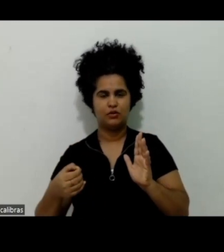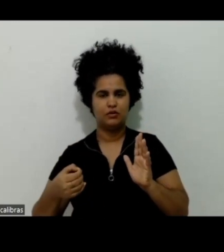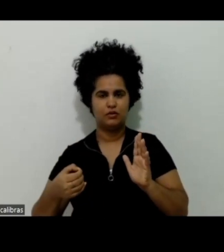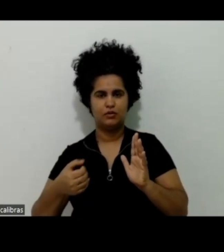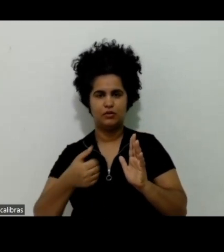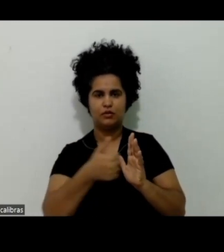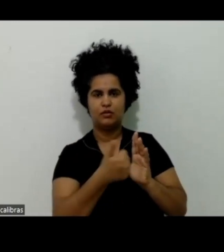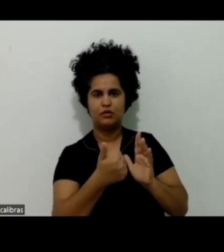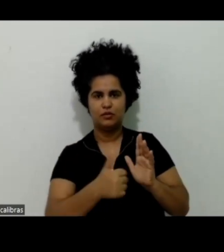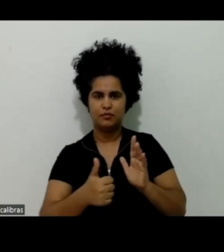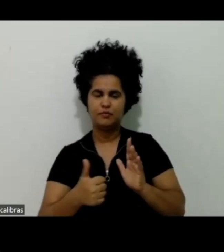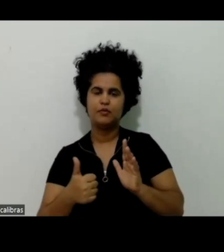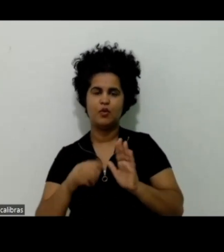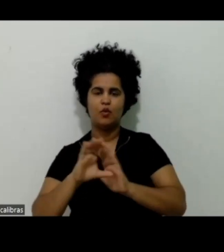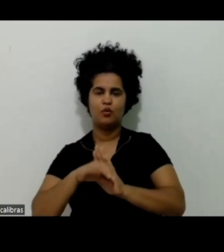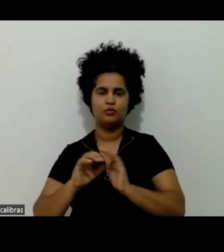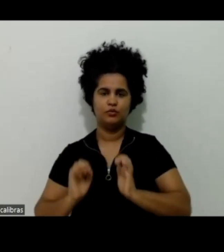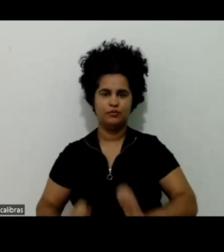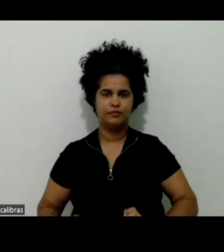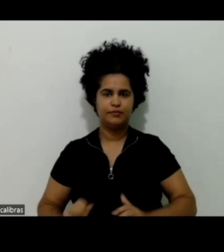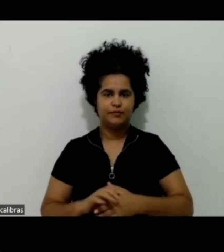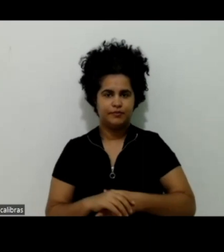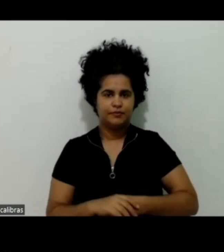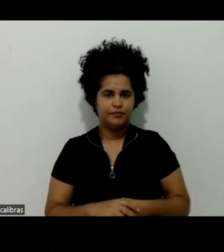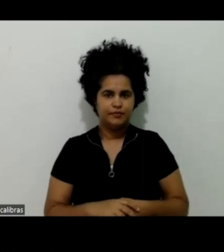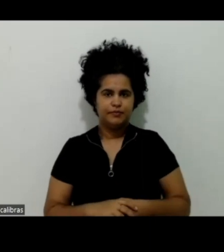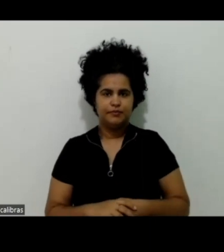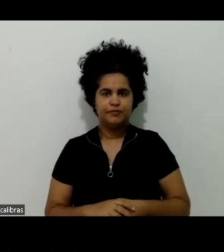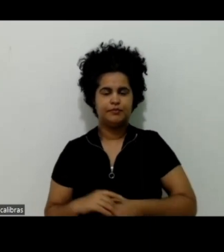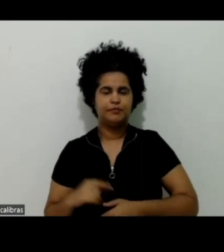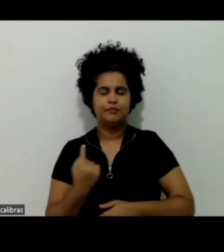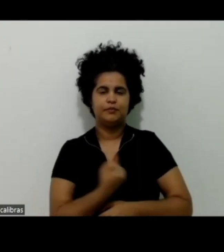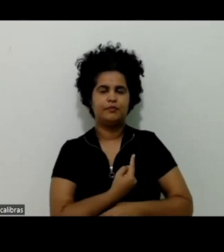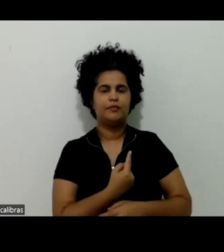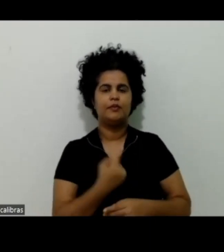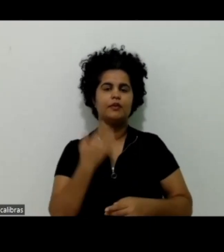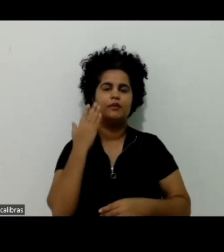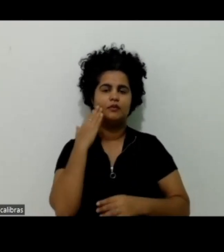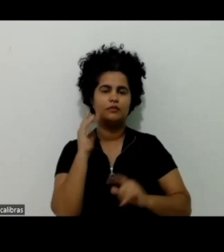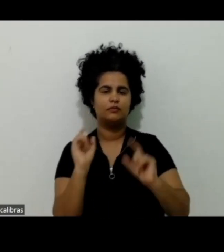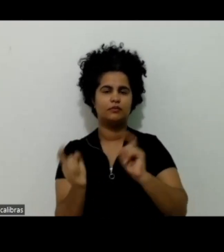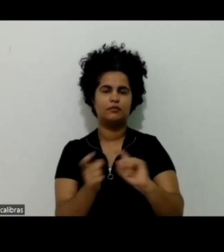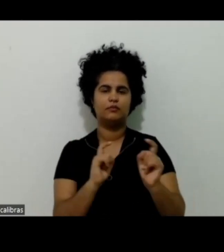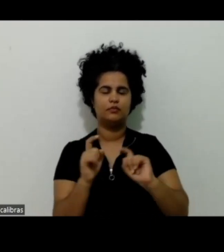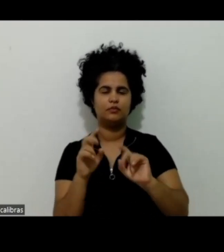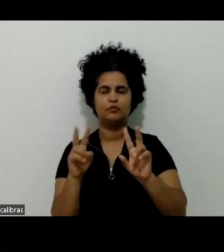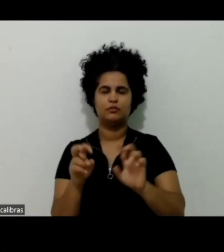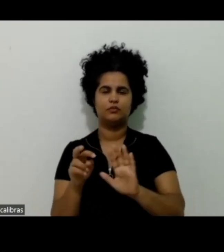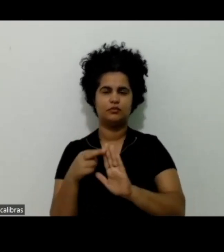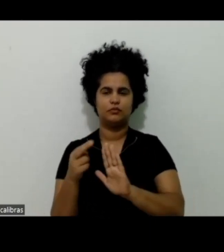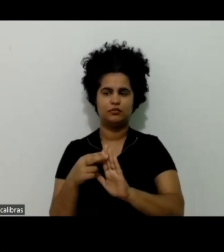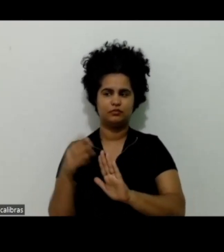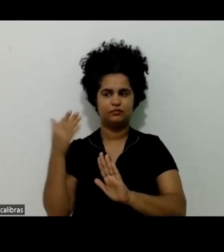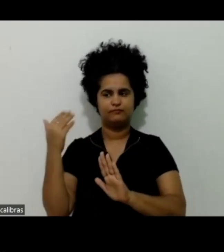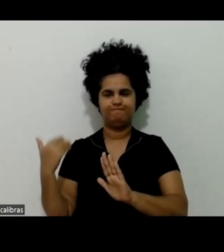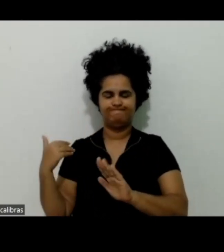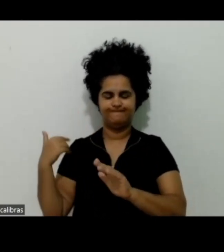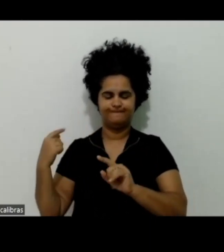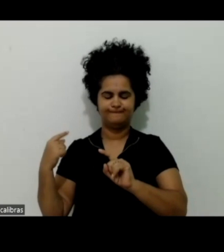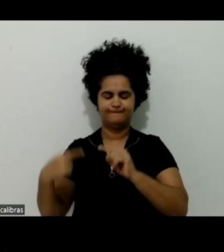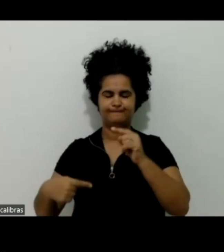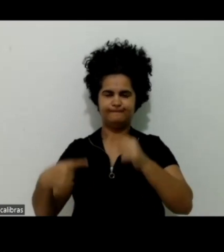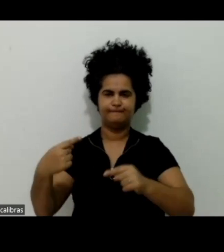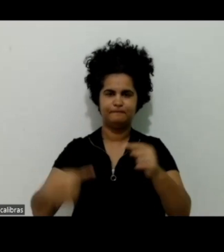de Ética. E aí, a gente sabe, né, que a gente já vinha discutindo sobre essa resolução há algum tempo, né, no interior do